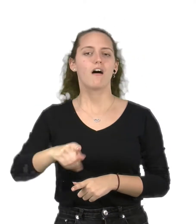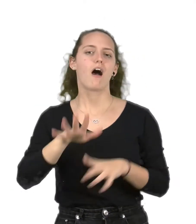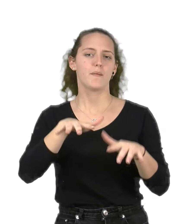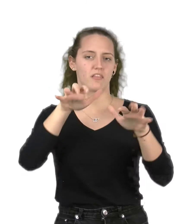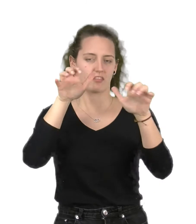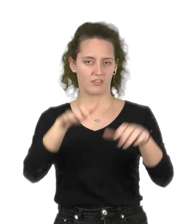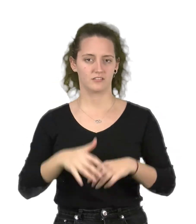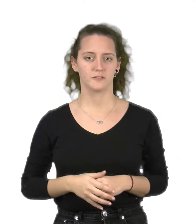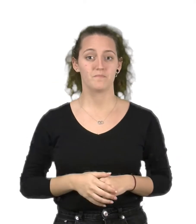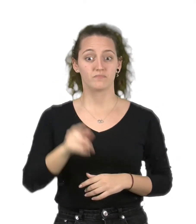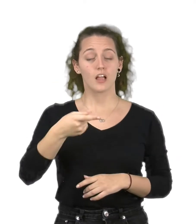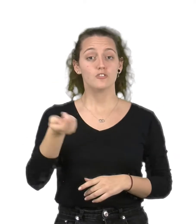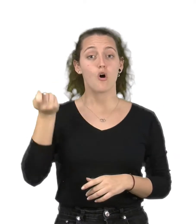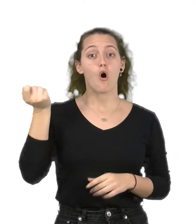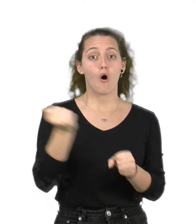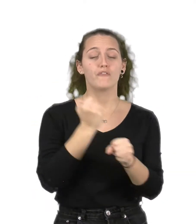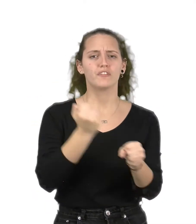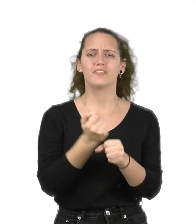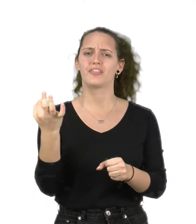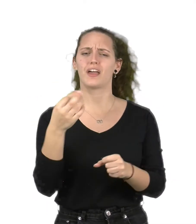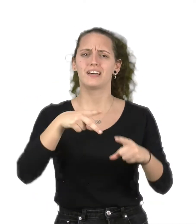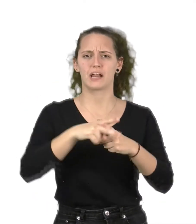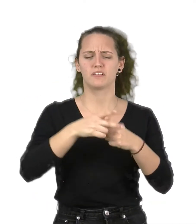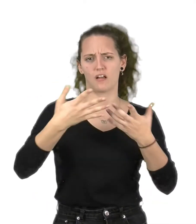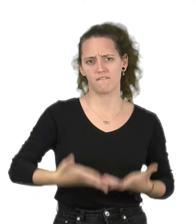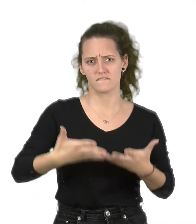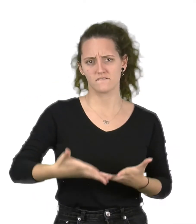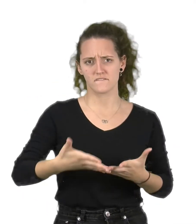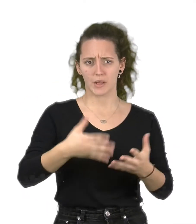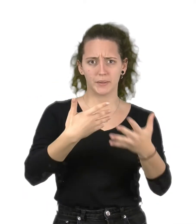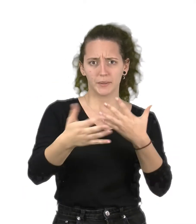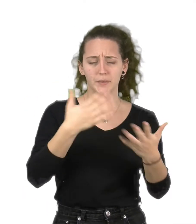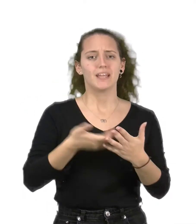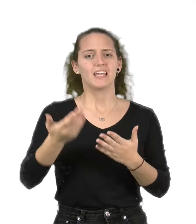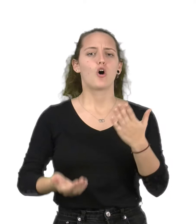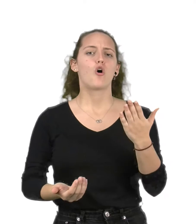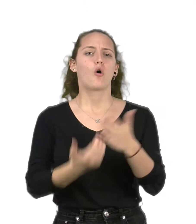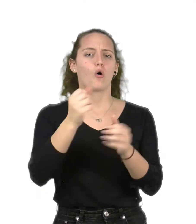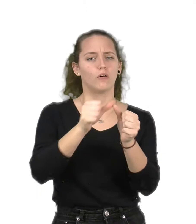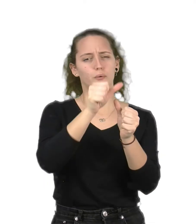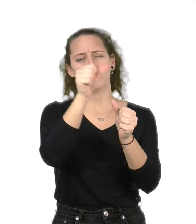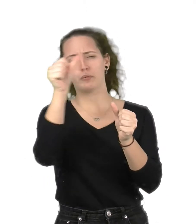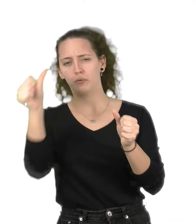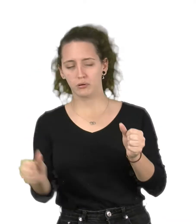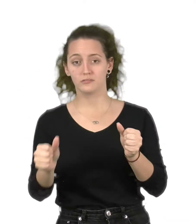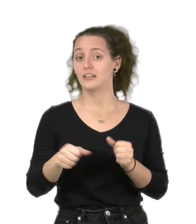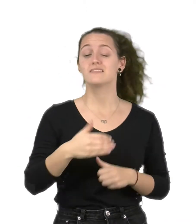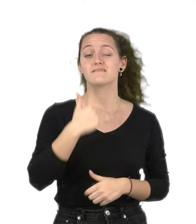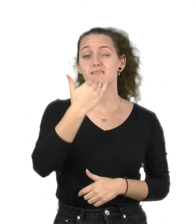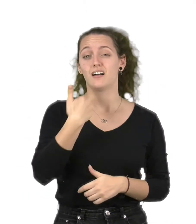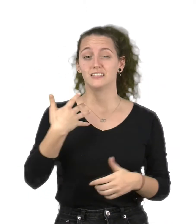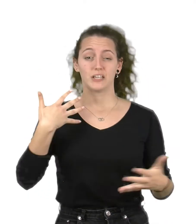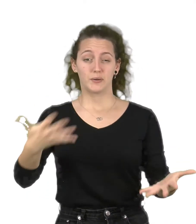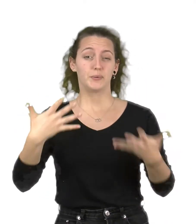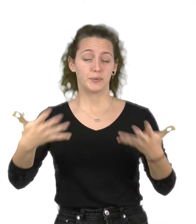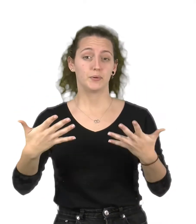Este oficio requería el manejo de herramientas pesadas y largas jornadas, prácticamente a la intemperie